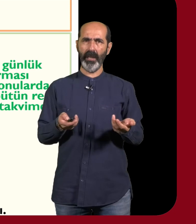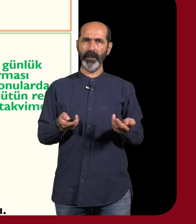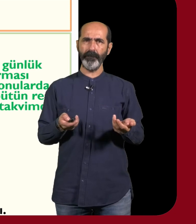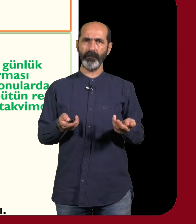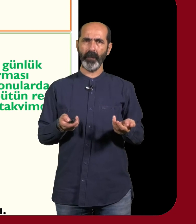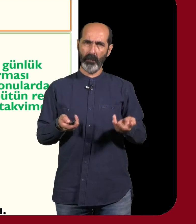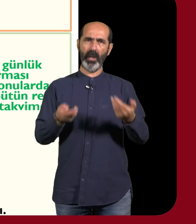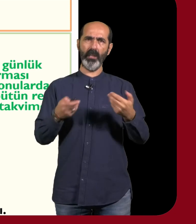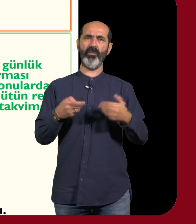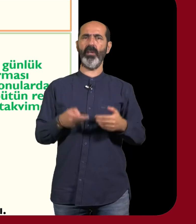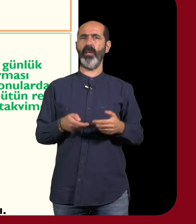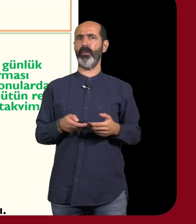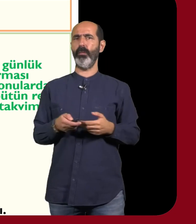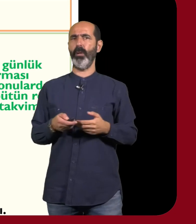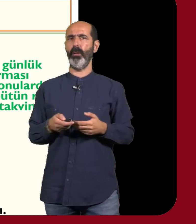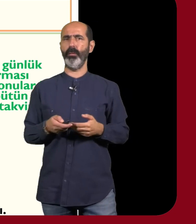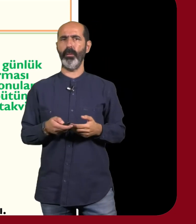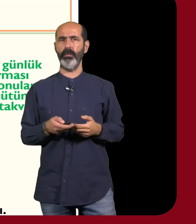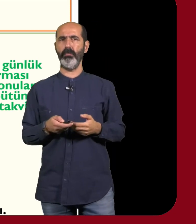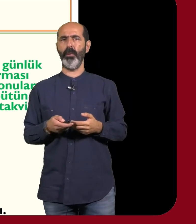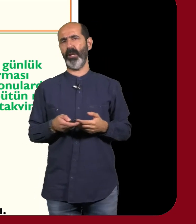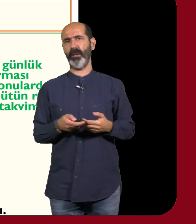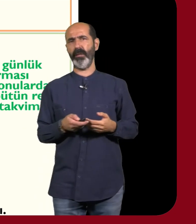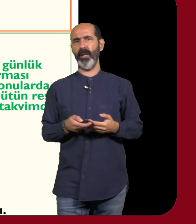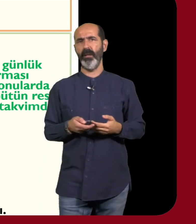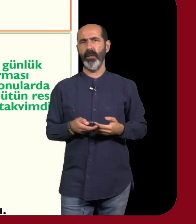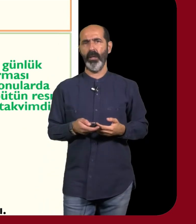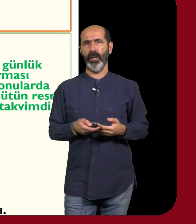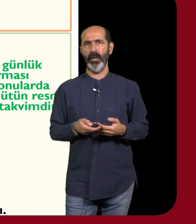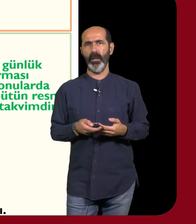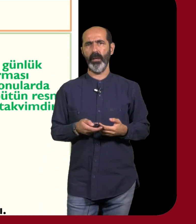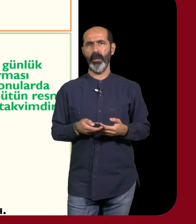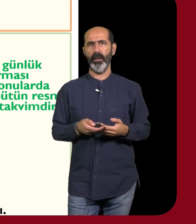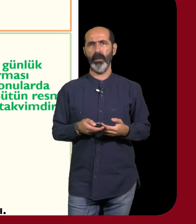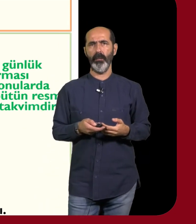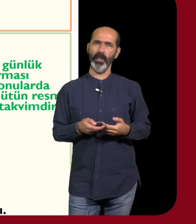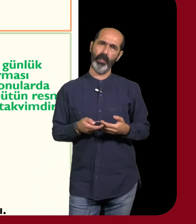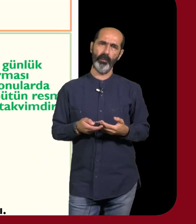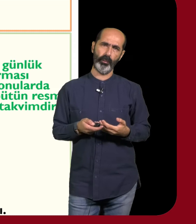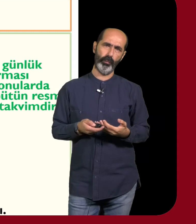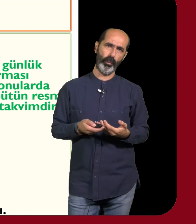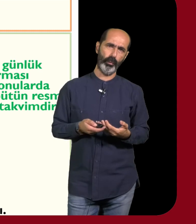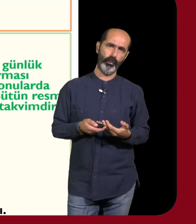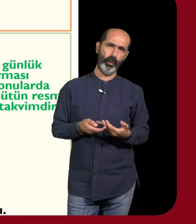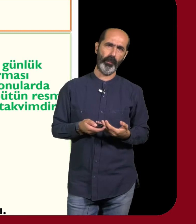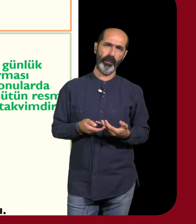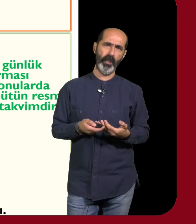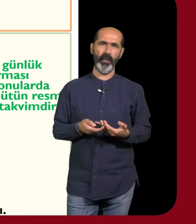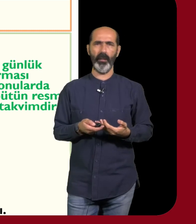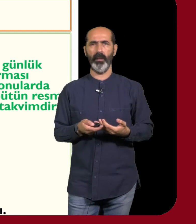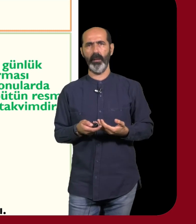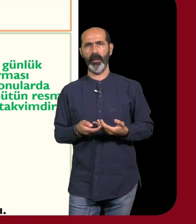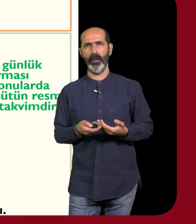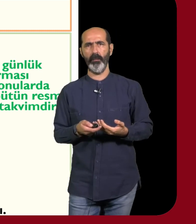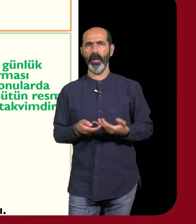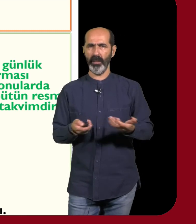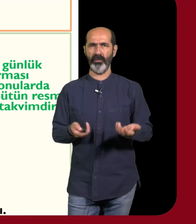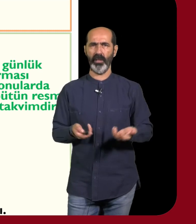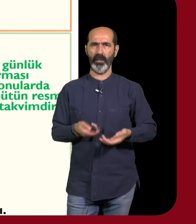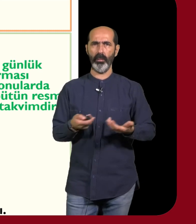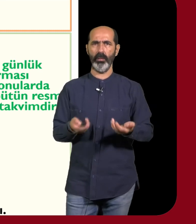Öncelikle mali işlerde kullanıyordu özellikle b739 döneminde